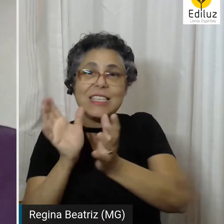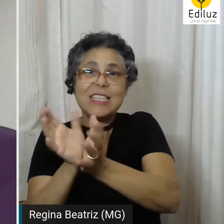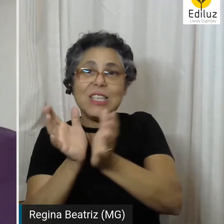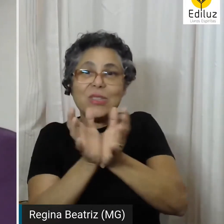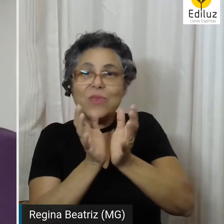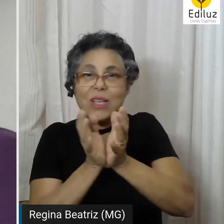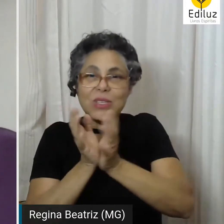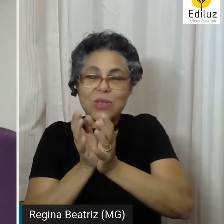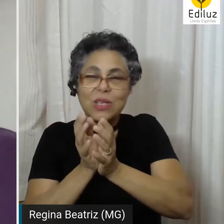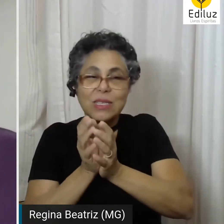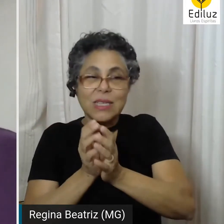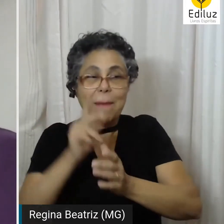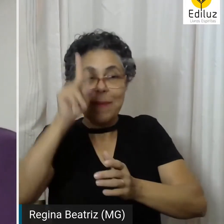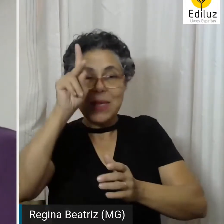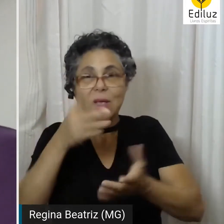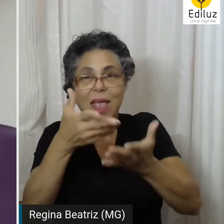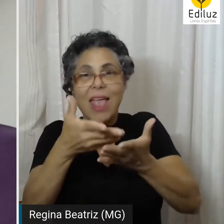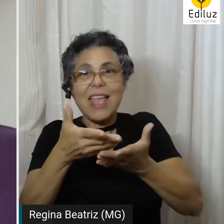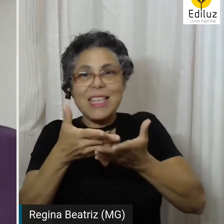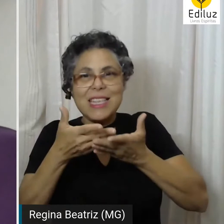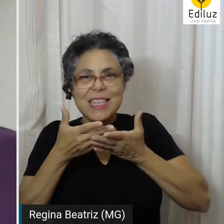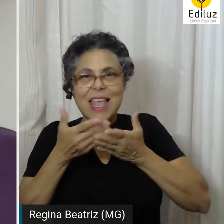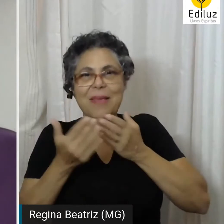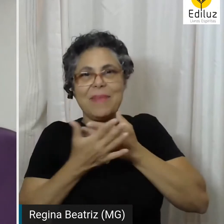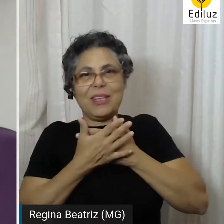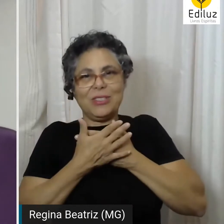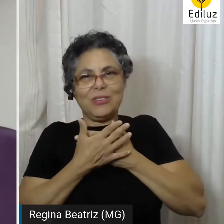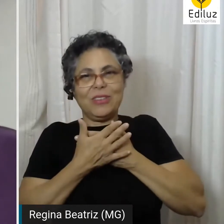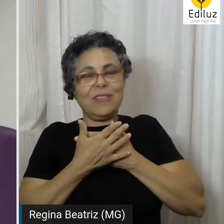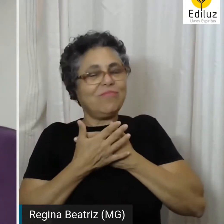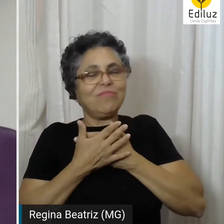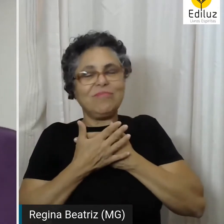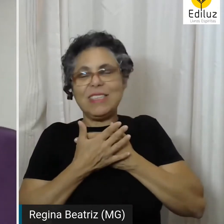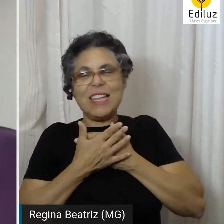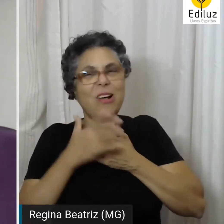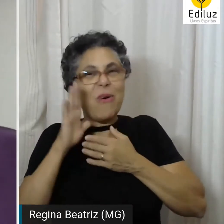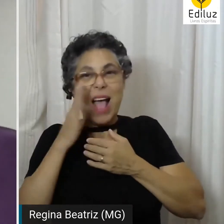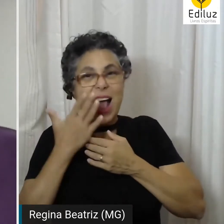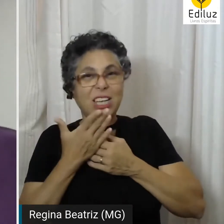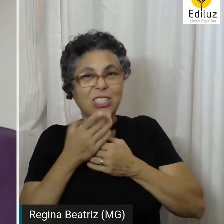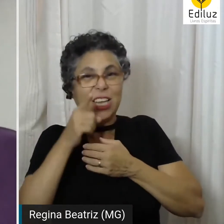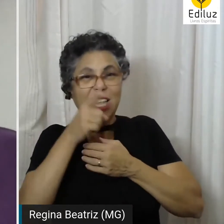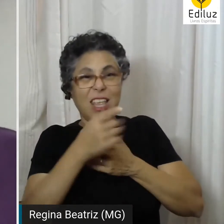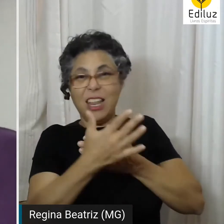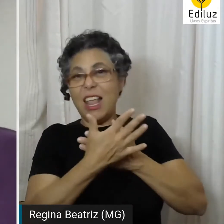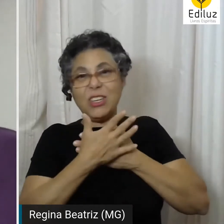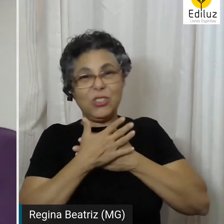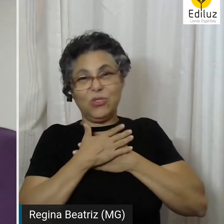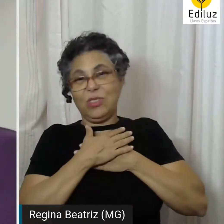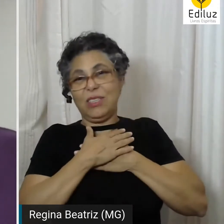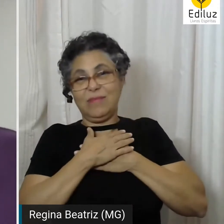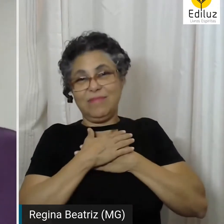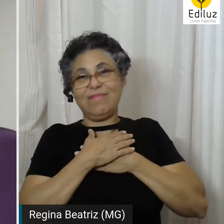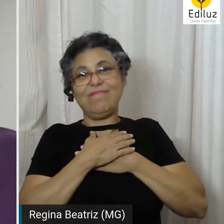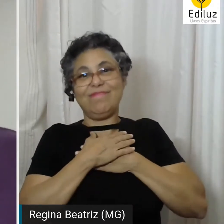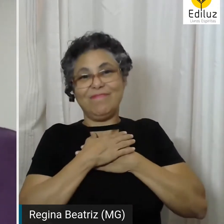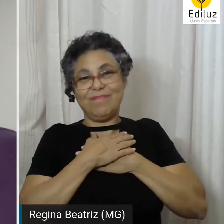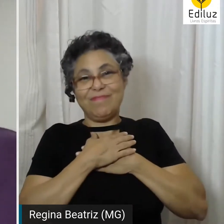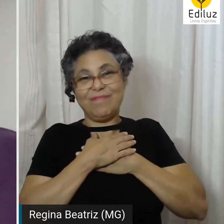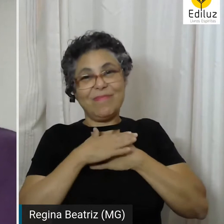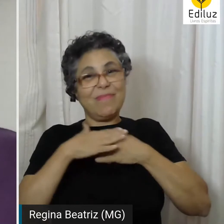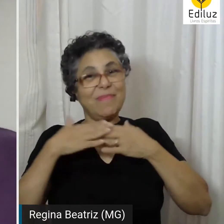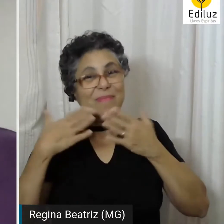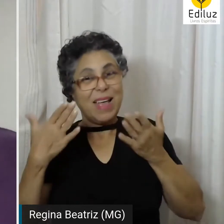que recebe a ajuda não considera a ajuda o que recebeu. Mas,